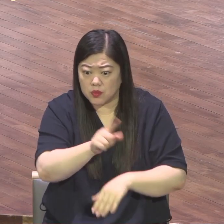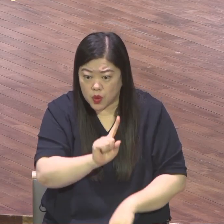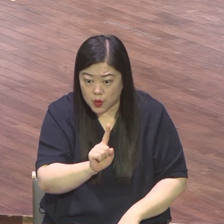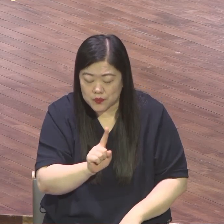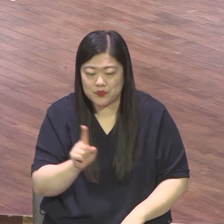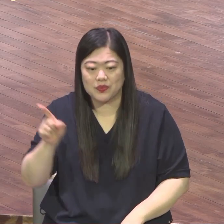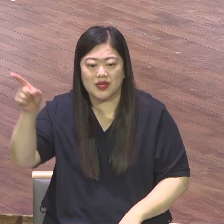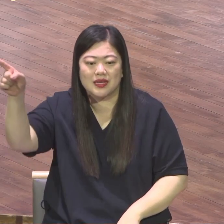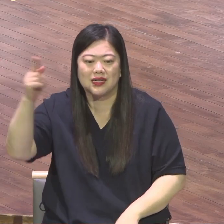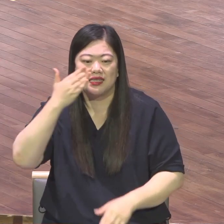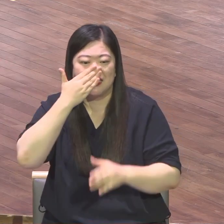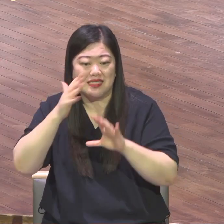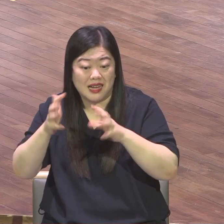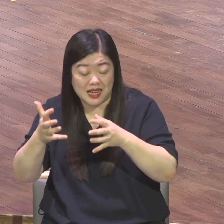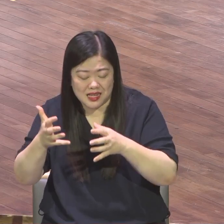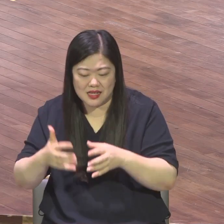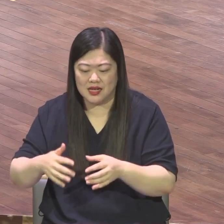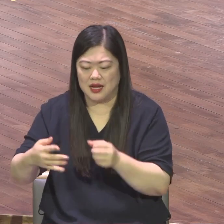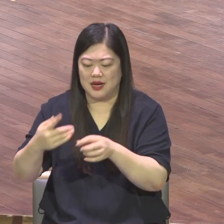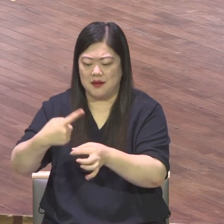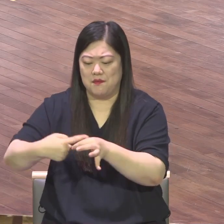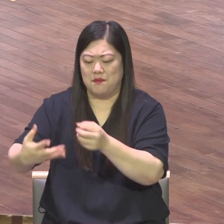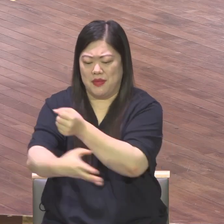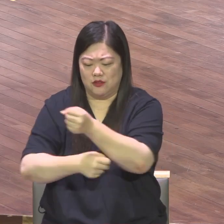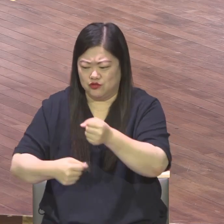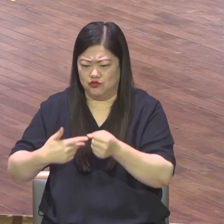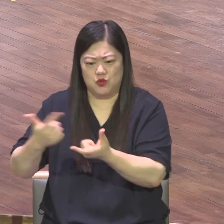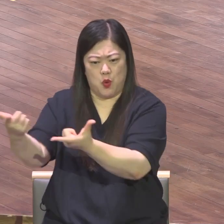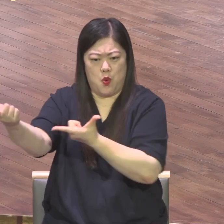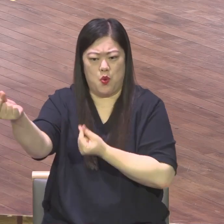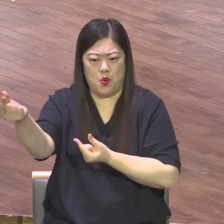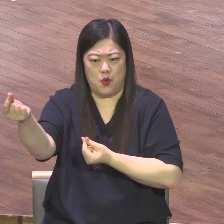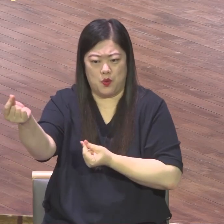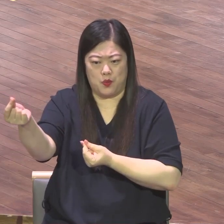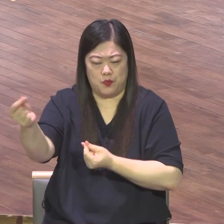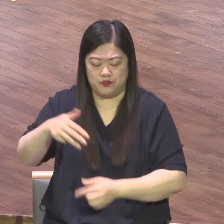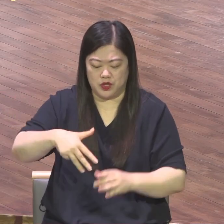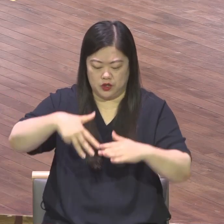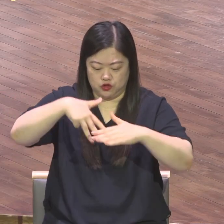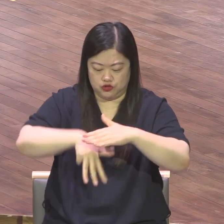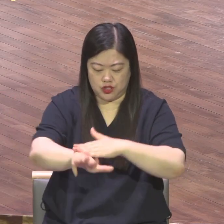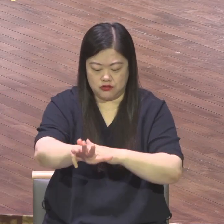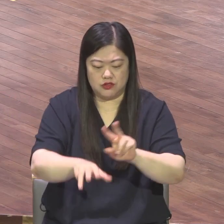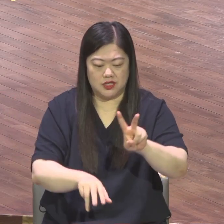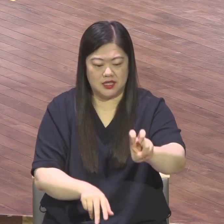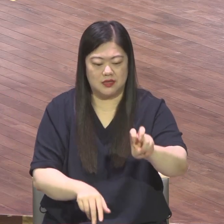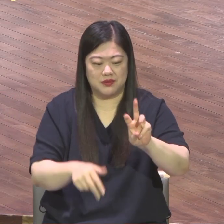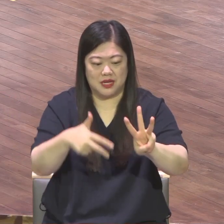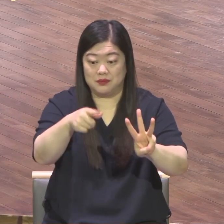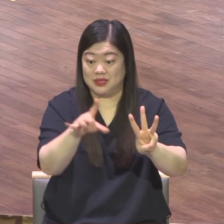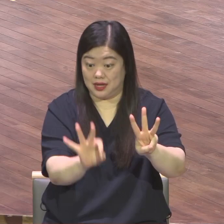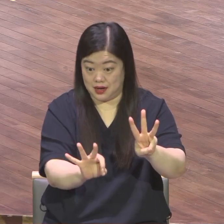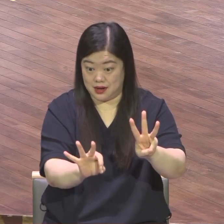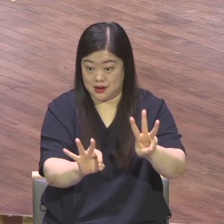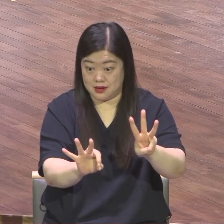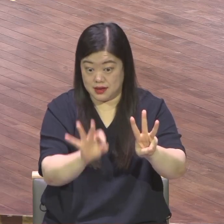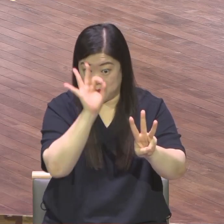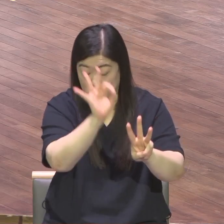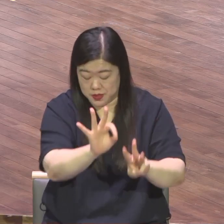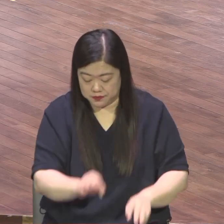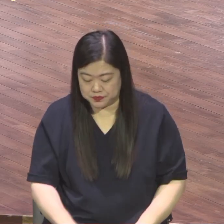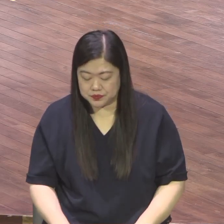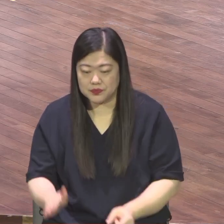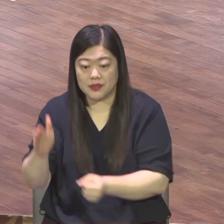지킨 맥추절에서 유래가 되었습니다. 출애굽기 23장 14절에 보면 하나님께서 이스라엘